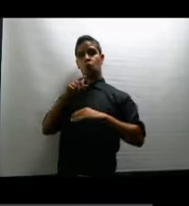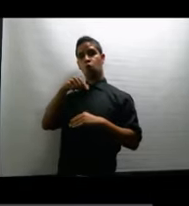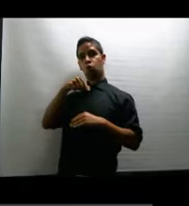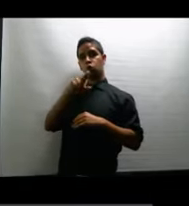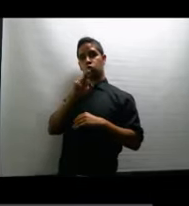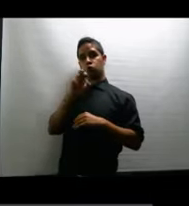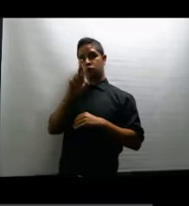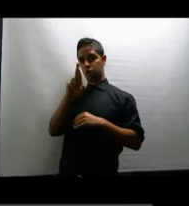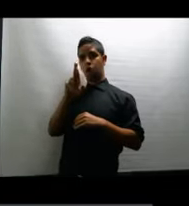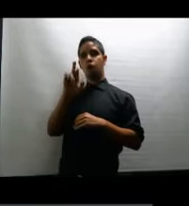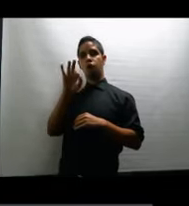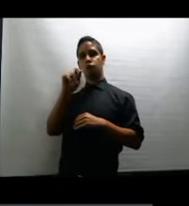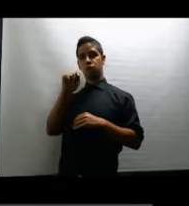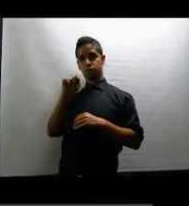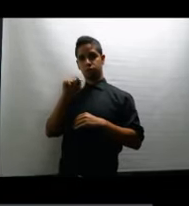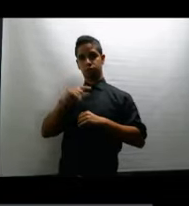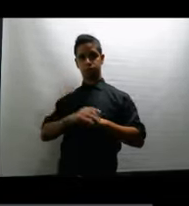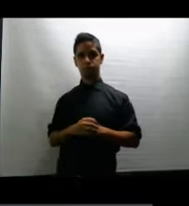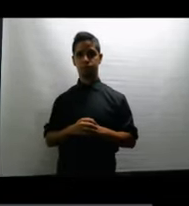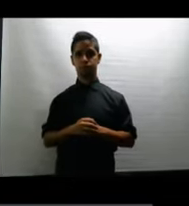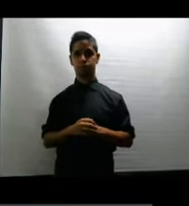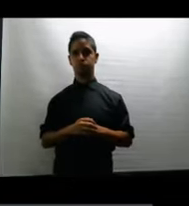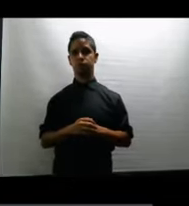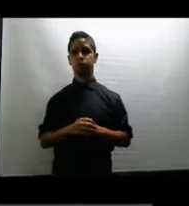Out is in.